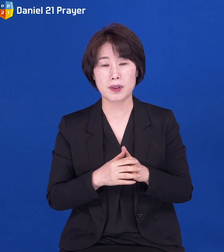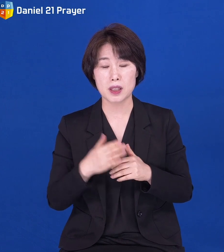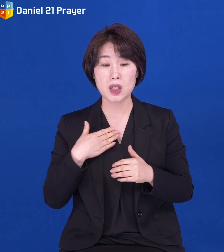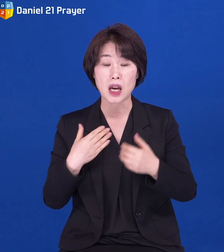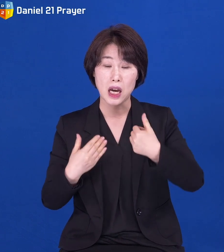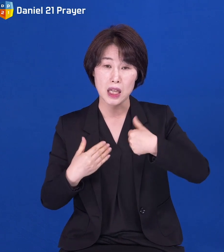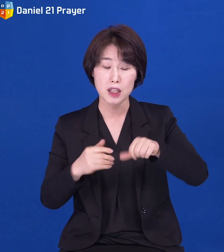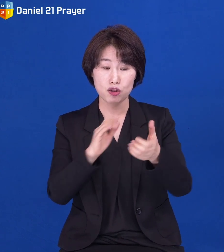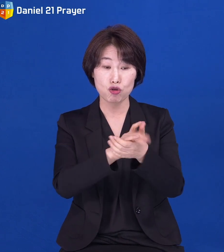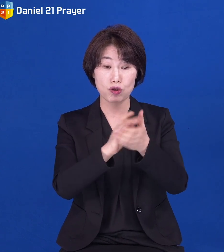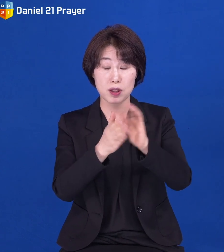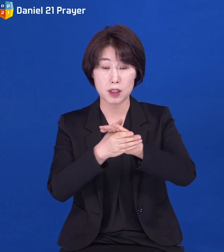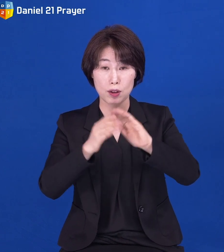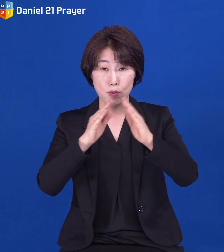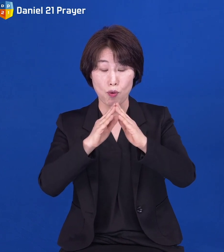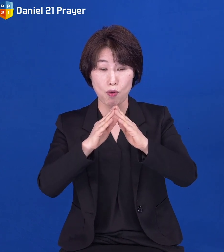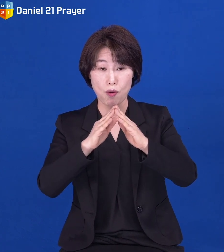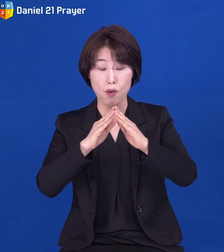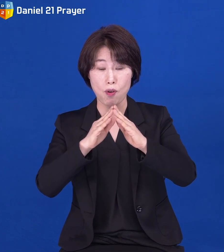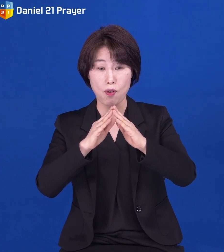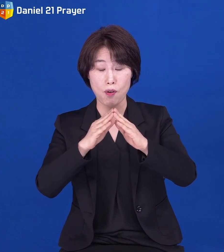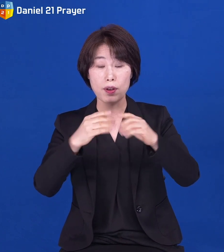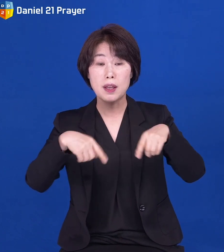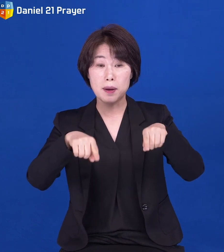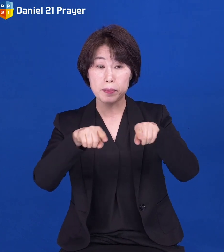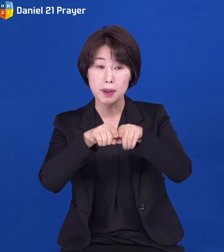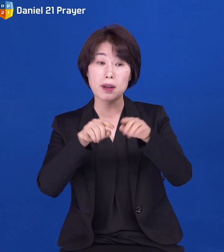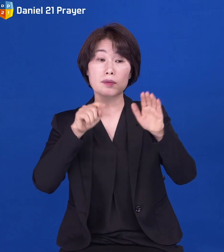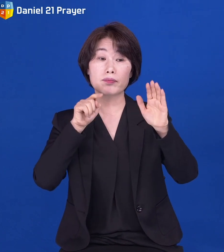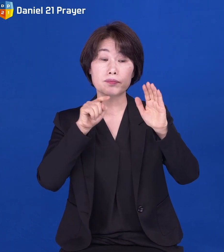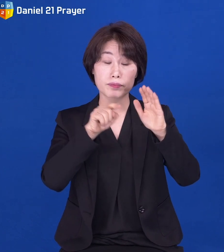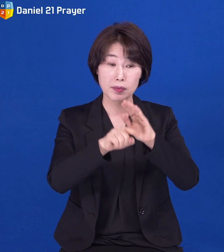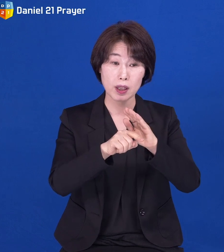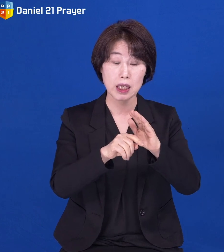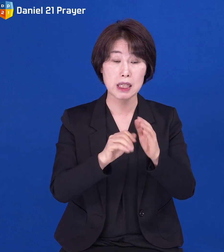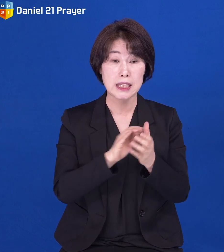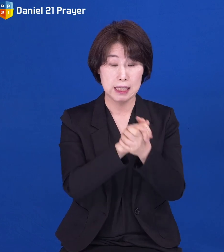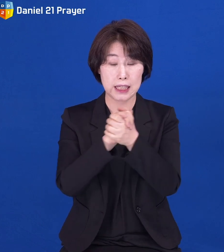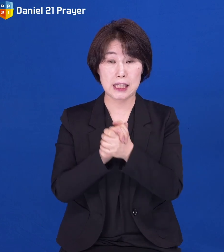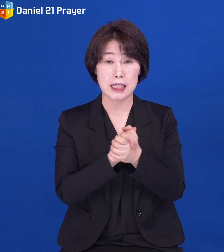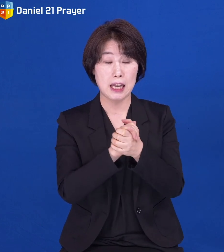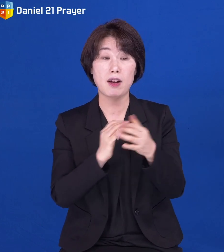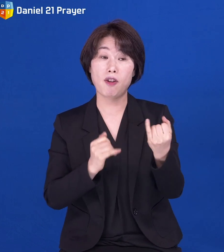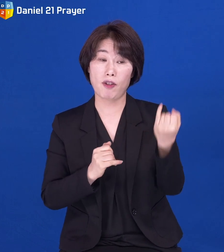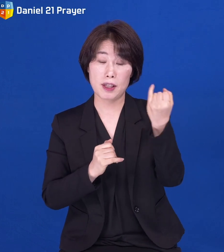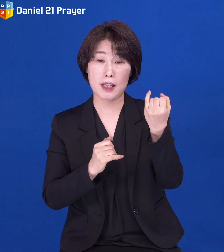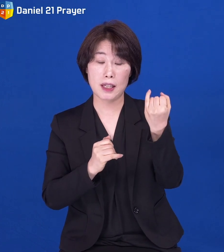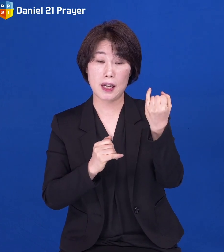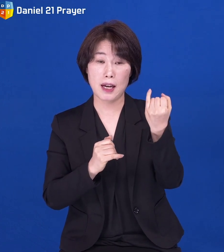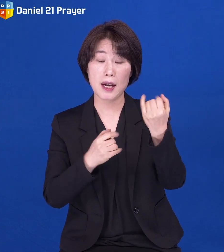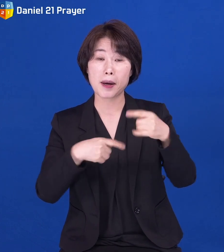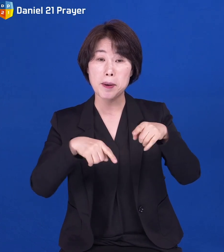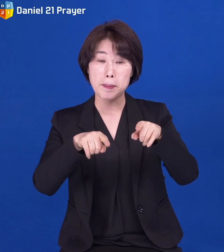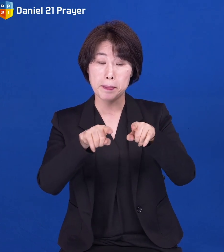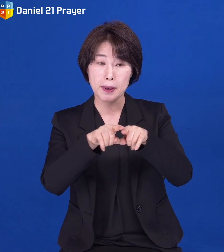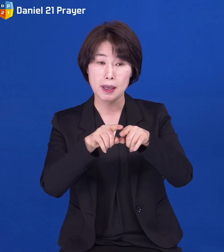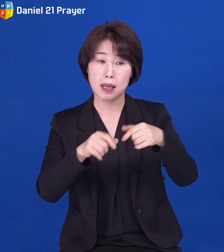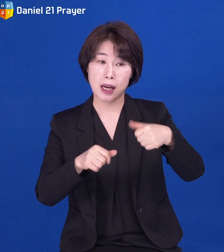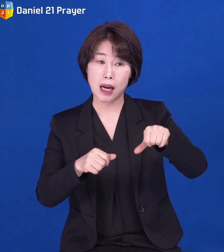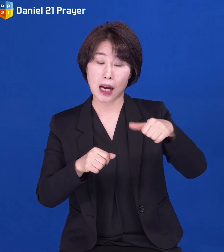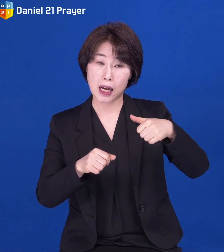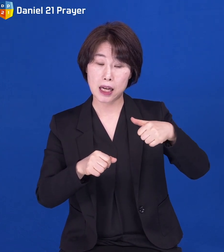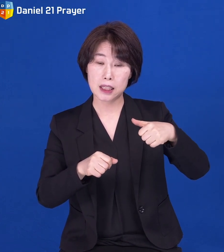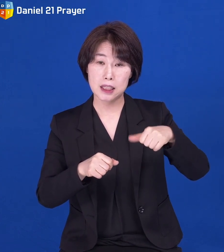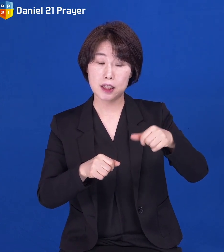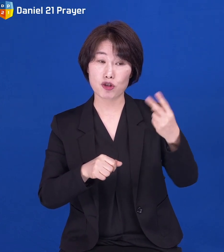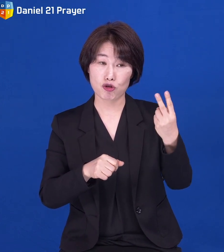유치원을 찾아갔어요. 근데 거기에 이제 저희 친한 언니가 그곳에 살고 있는데 아들이 2명이 다 거기를